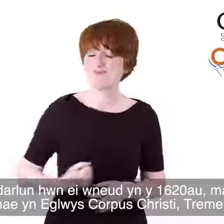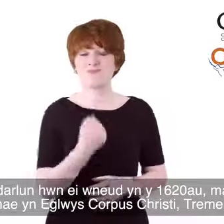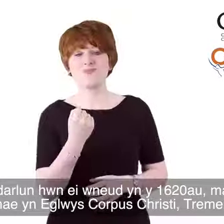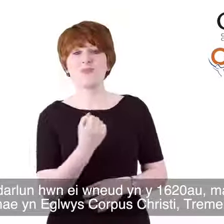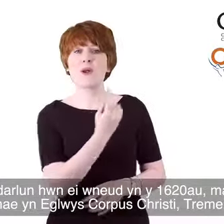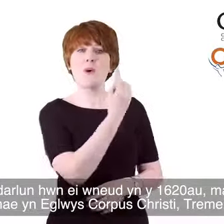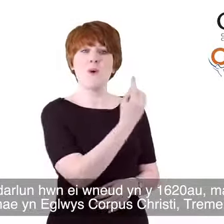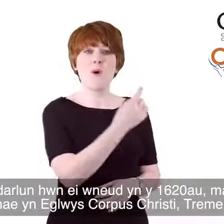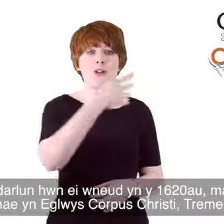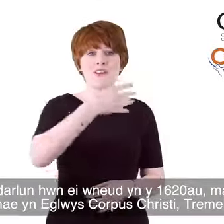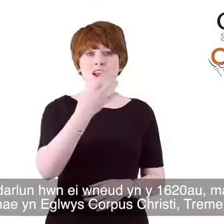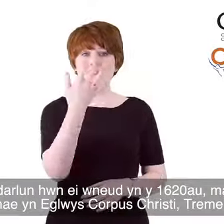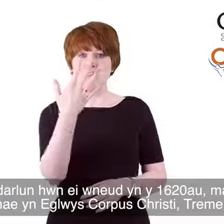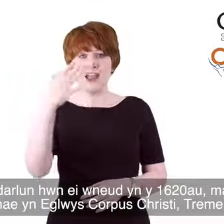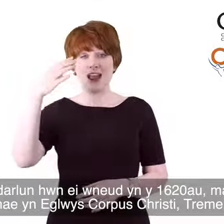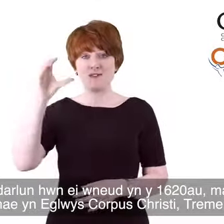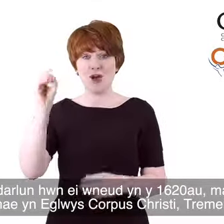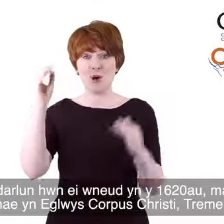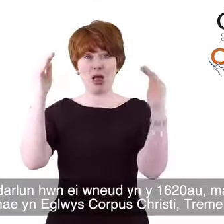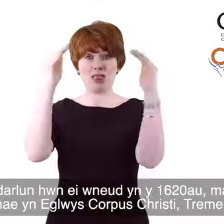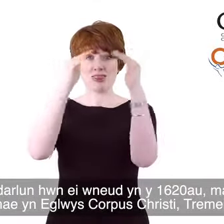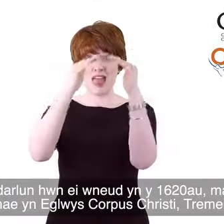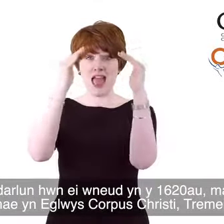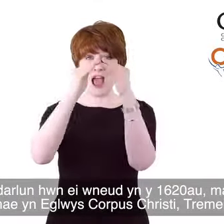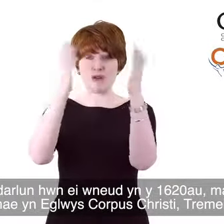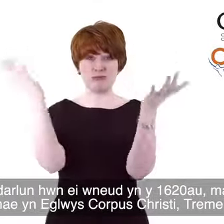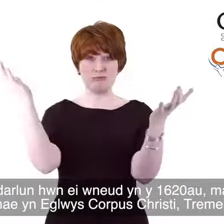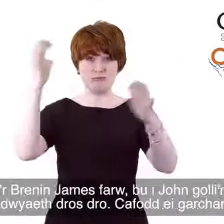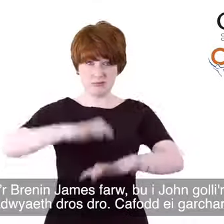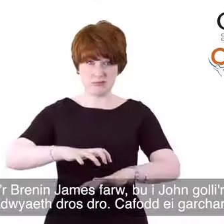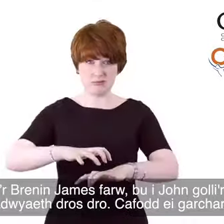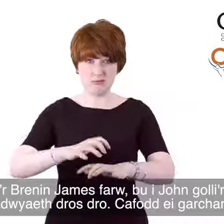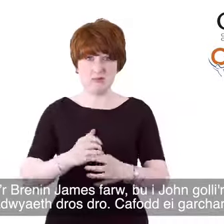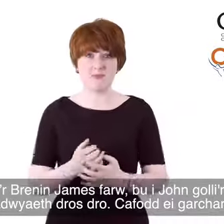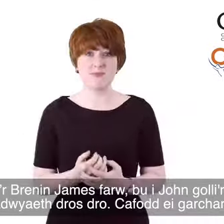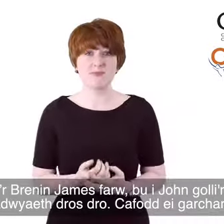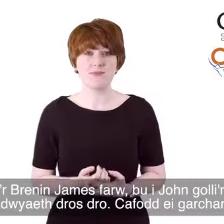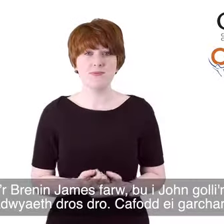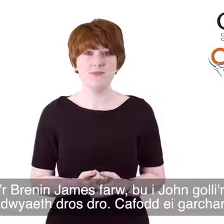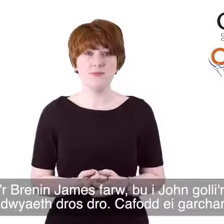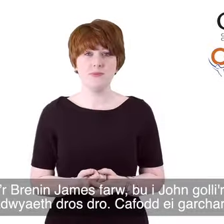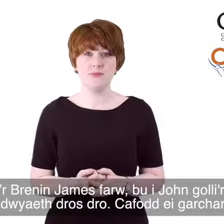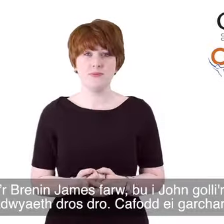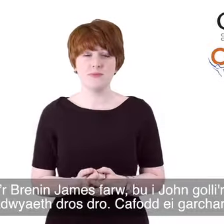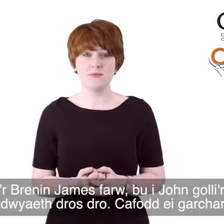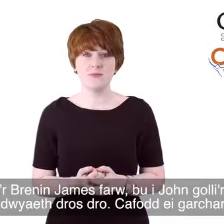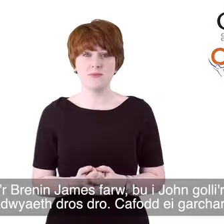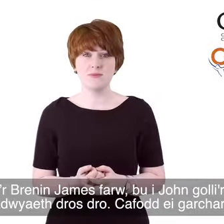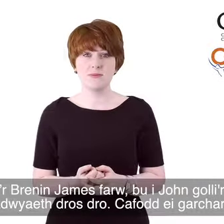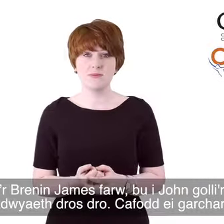mae'n debygol, ac mae yr eglwys Corpus Christi Tremeichion. Ar ôl i'r Brenin James farw, bu John